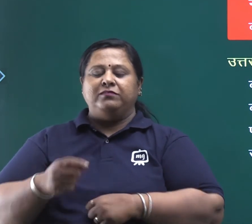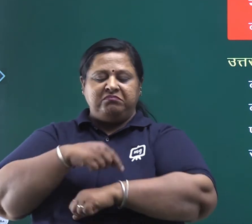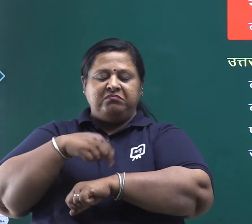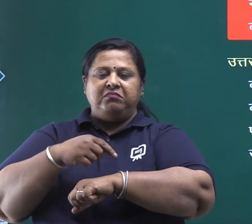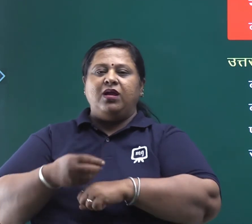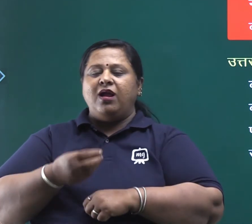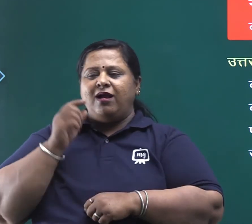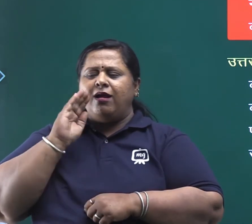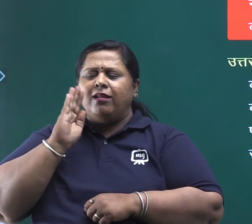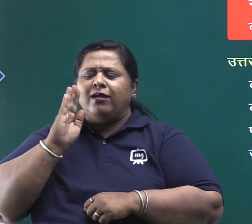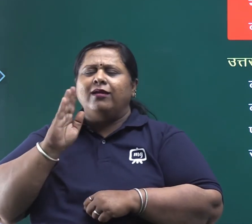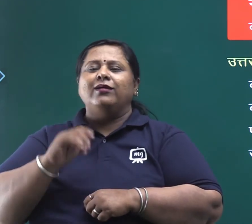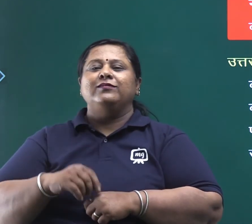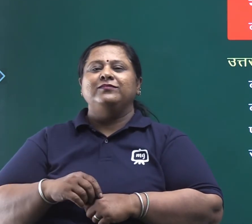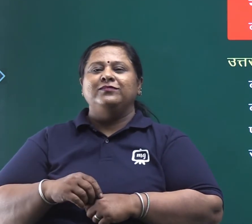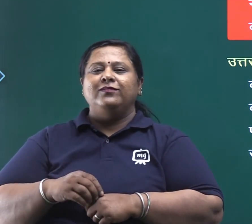गाने